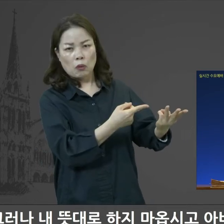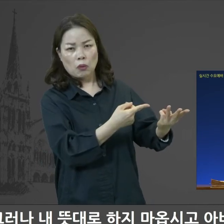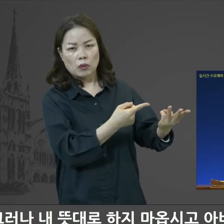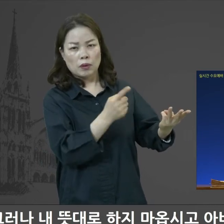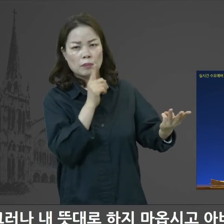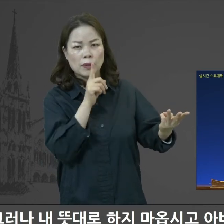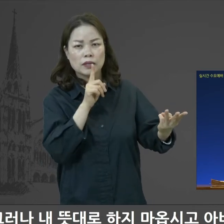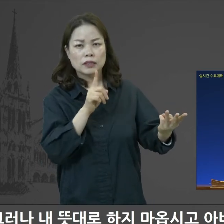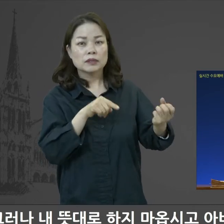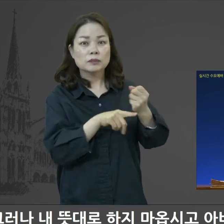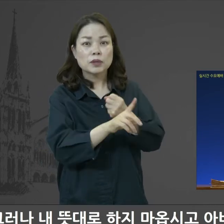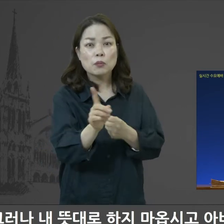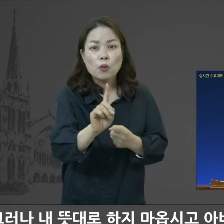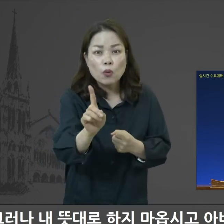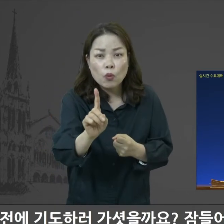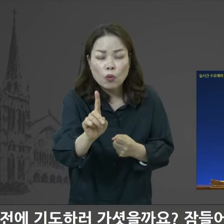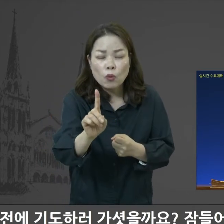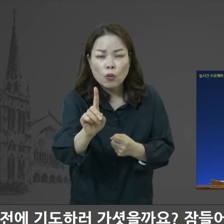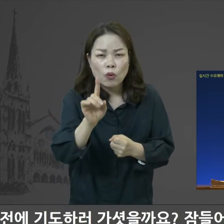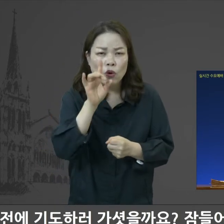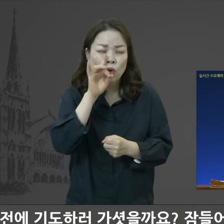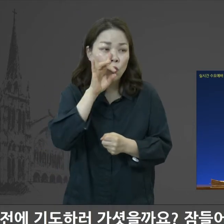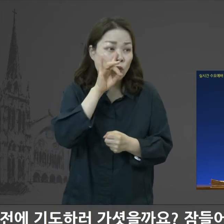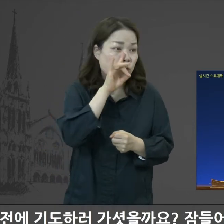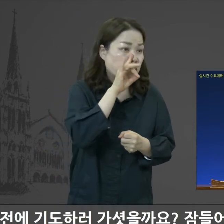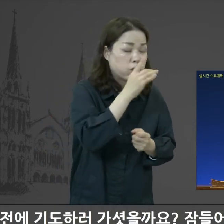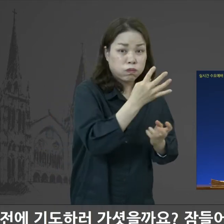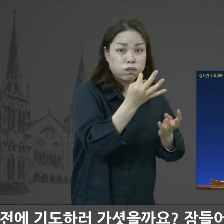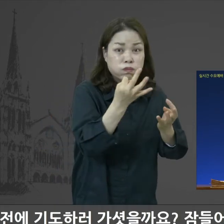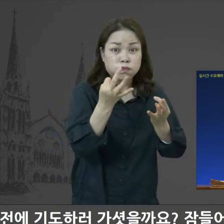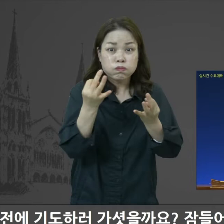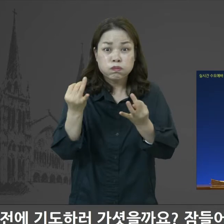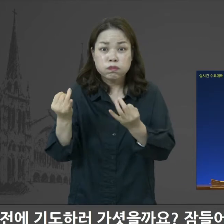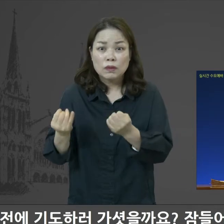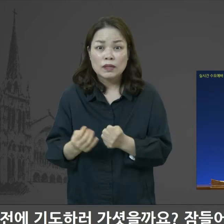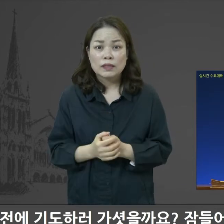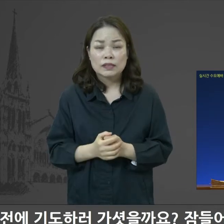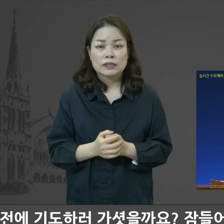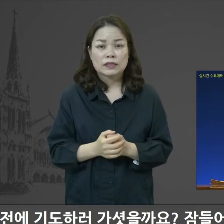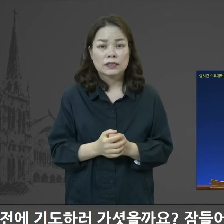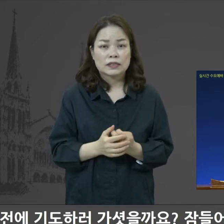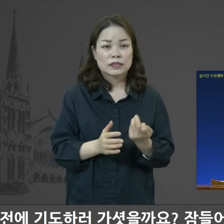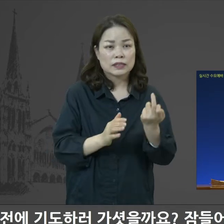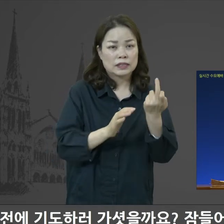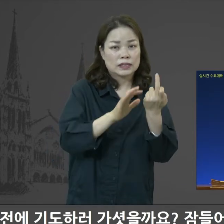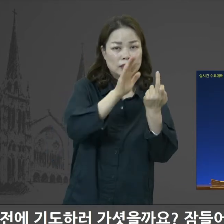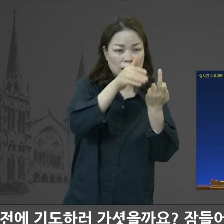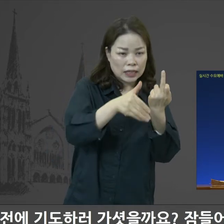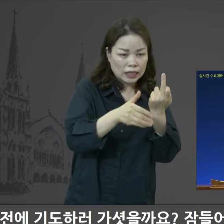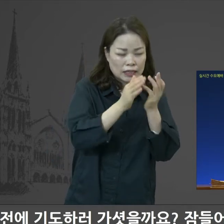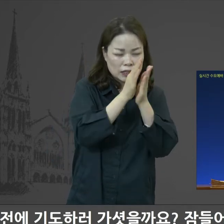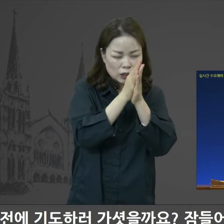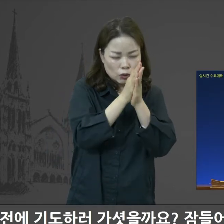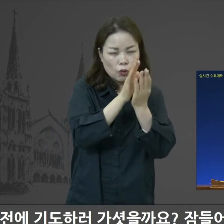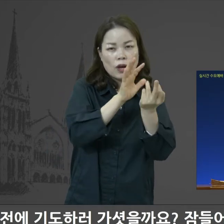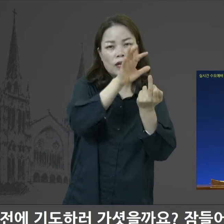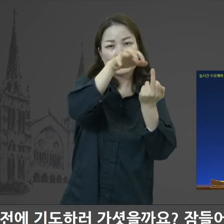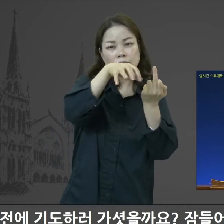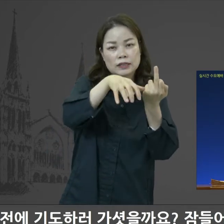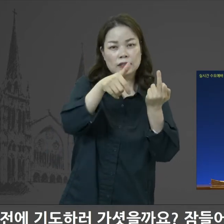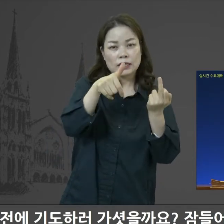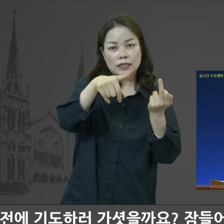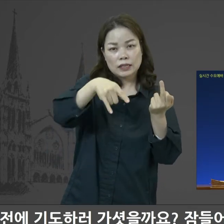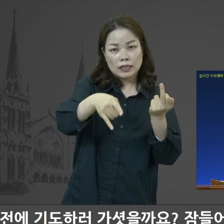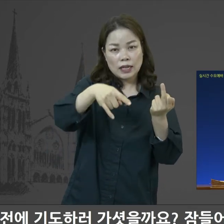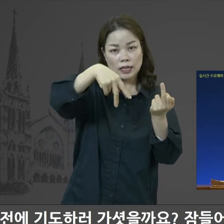것은 또 무엇일까요? 궁금한 점이 한두 가지가 아닙니다. 겟세마네, 다른 복음서를